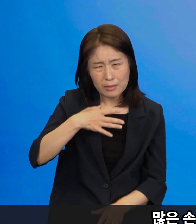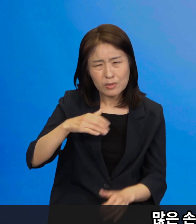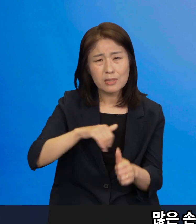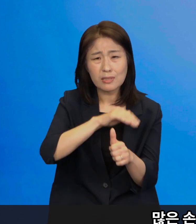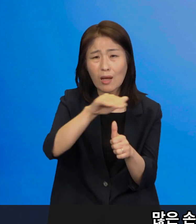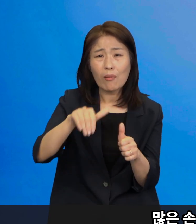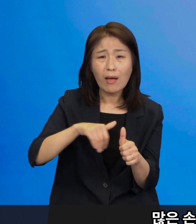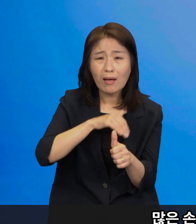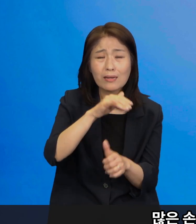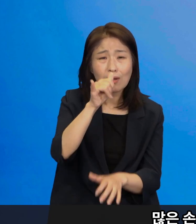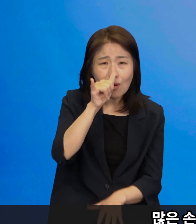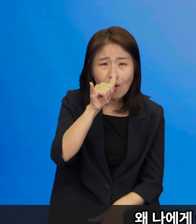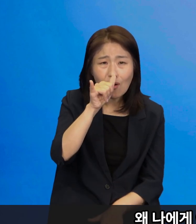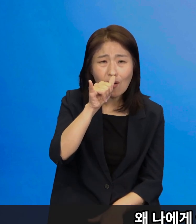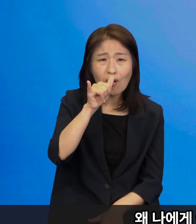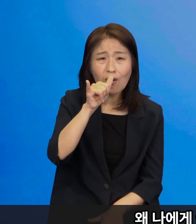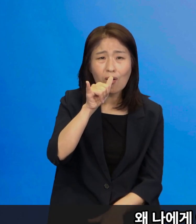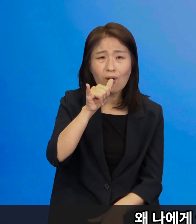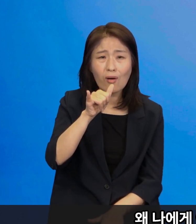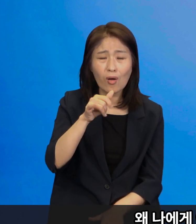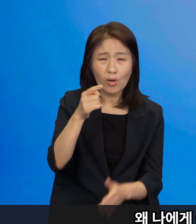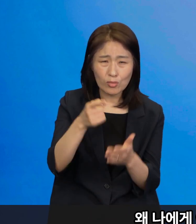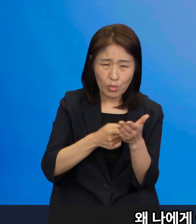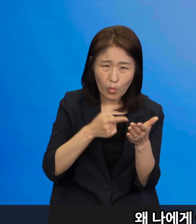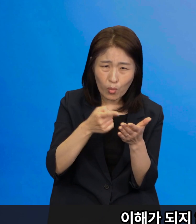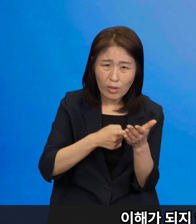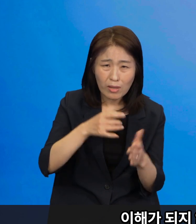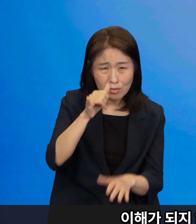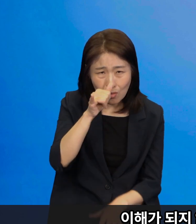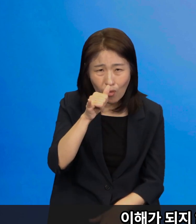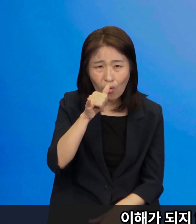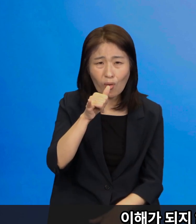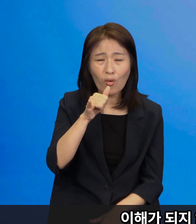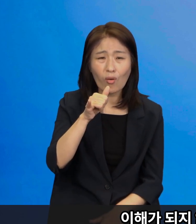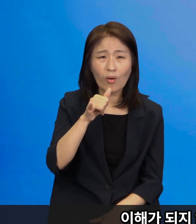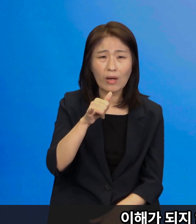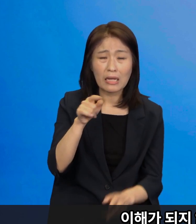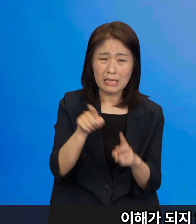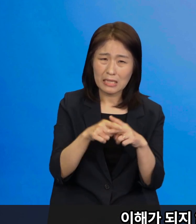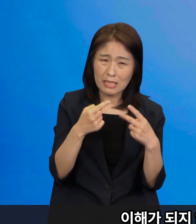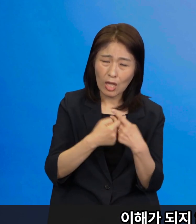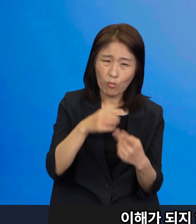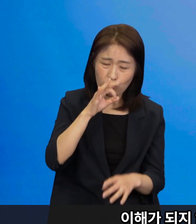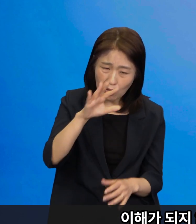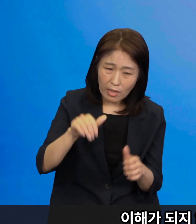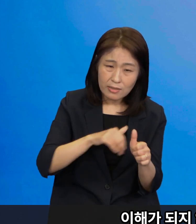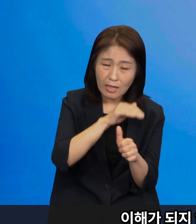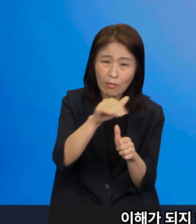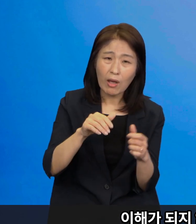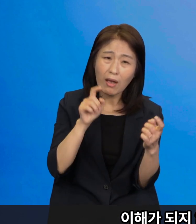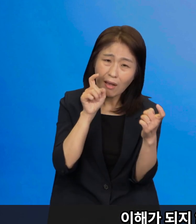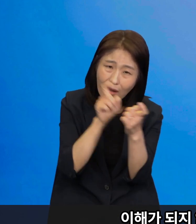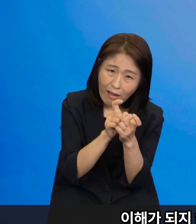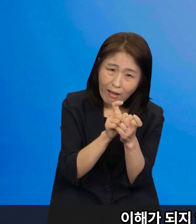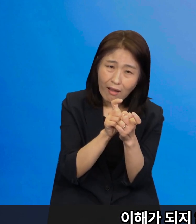많은 손실이 있으셨습니까? 왜 나에게 이런 일이 벌어졌을까? 이해가 되지 않으실지도 모르겠습니다.